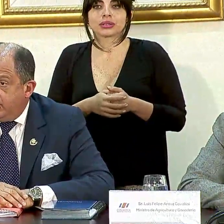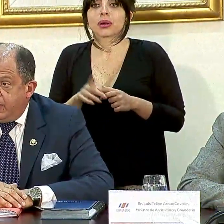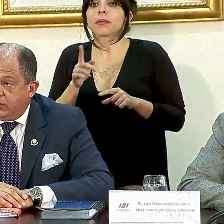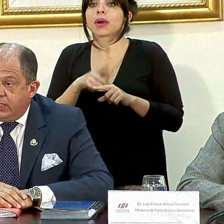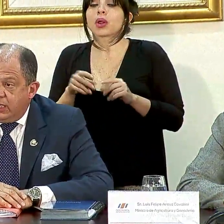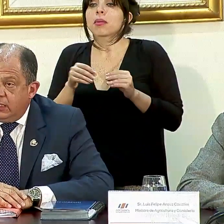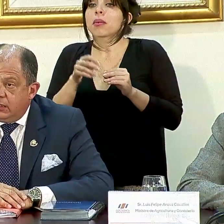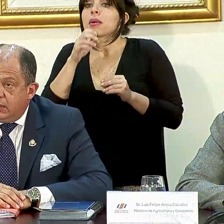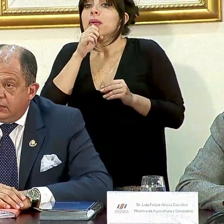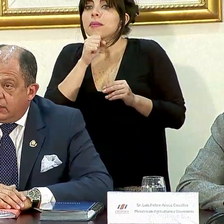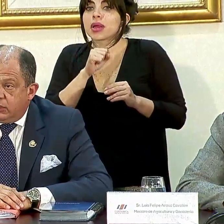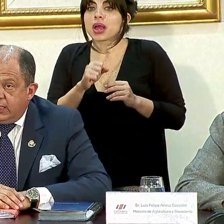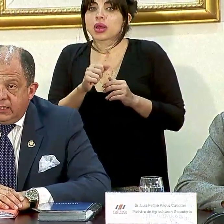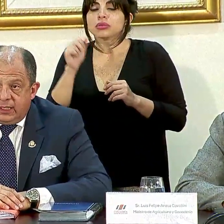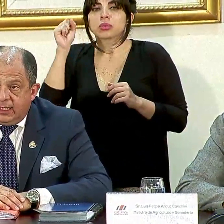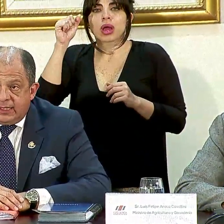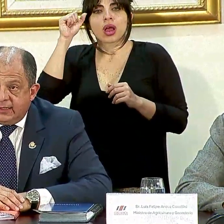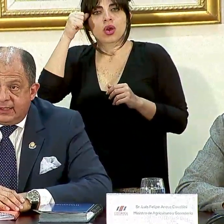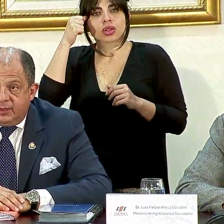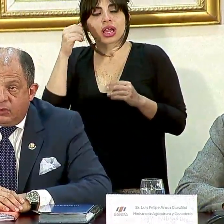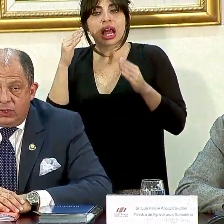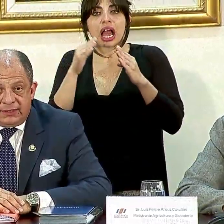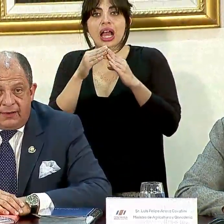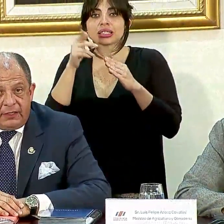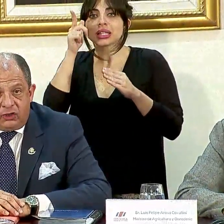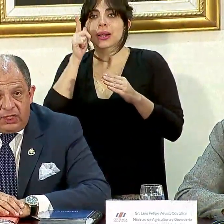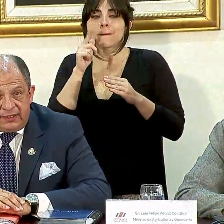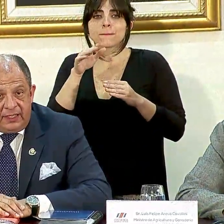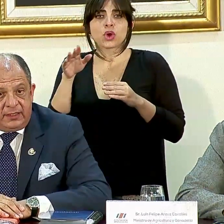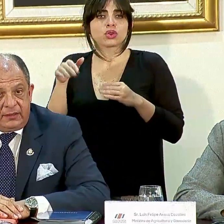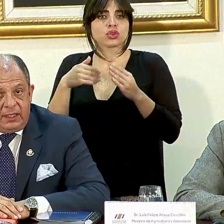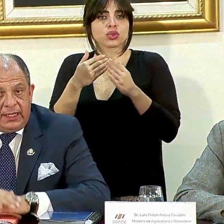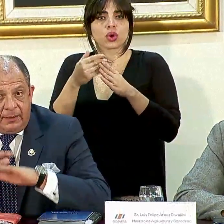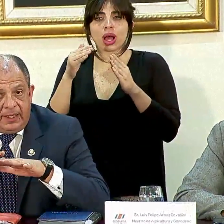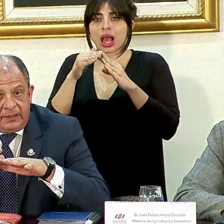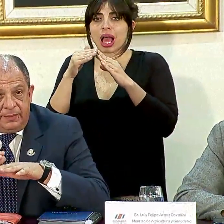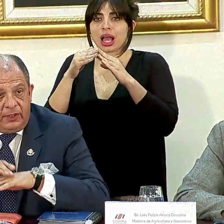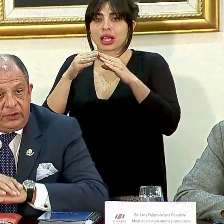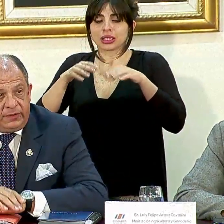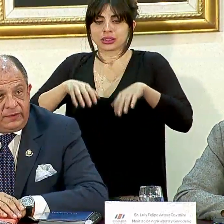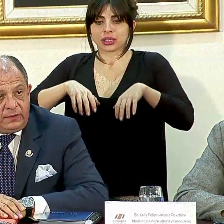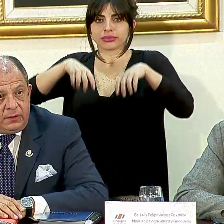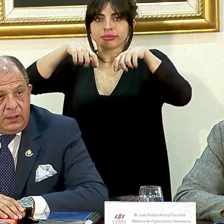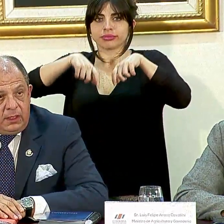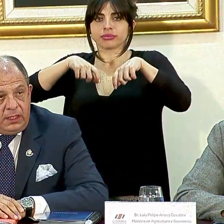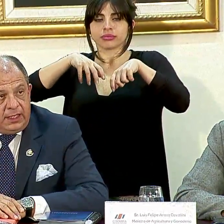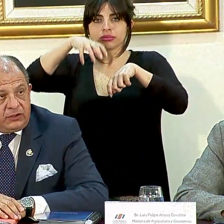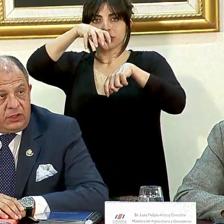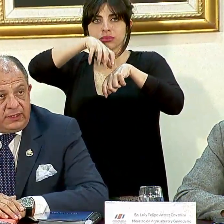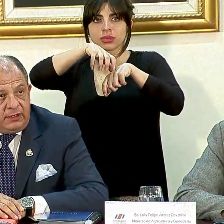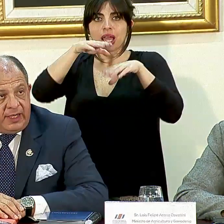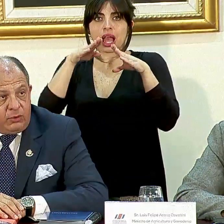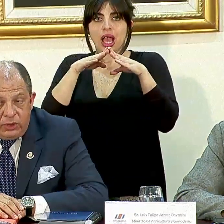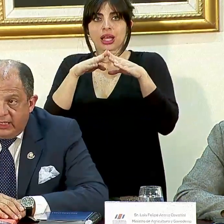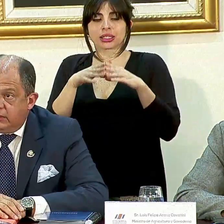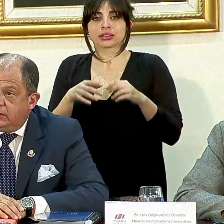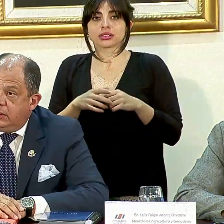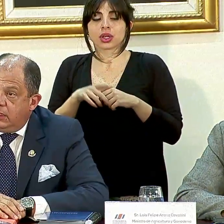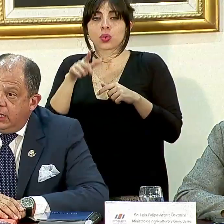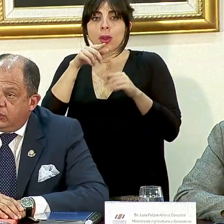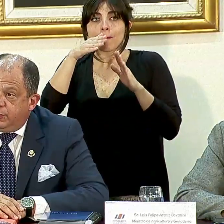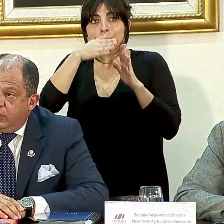pero los más viejos aquí se acordarán de que las casas en Limón estaban todas ellas encaramadas en pilotes. Y en las zonas de